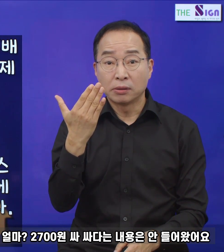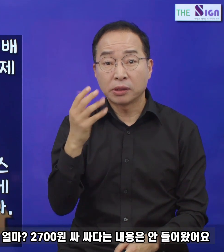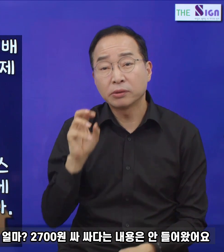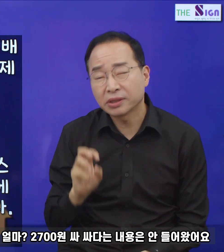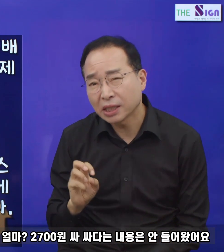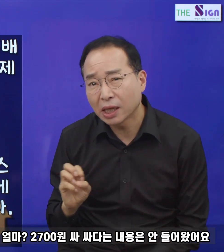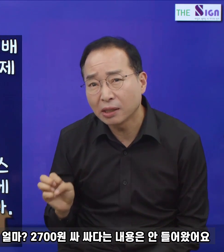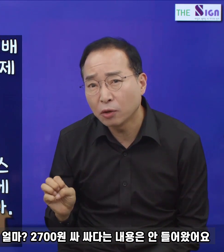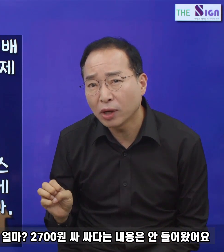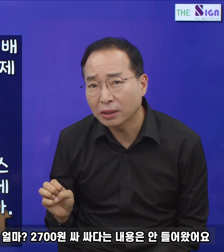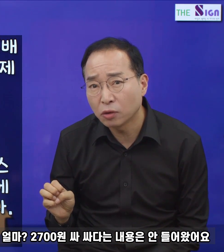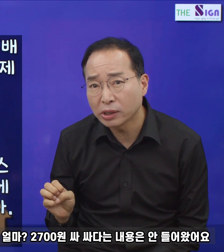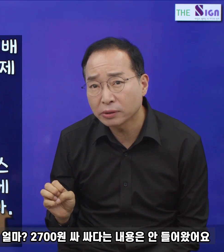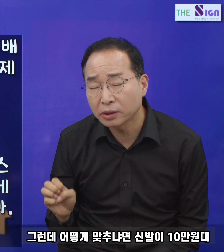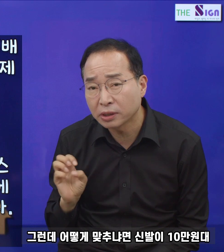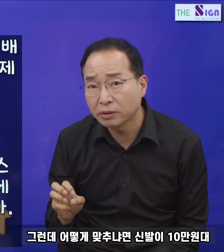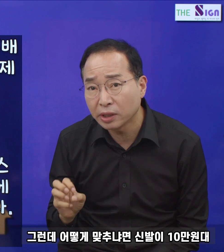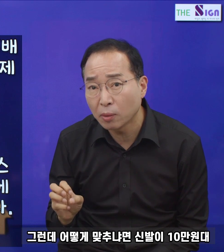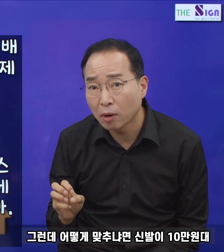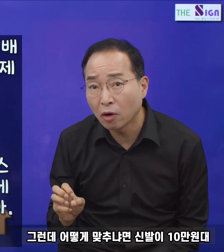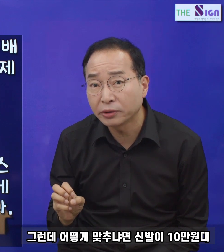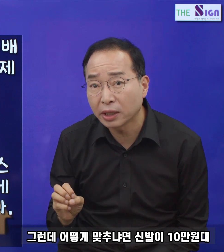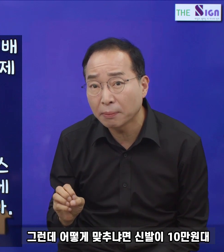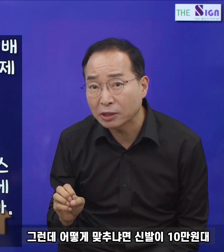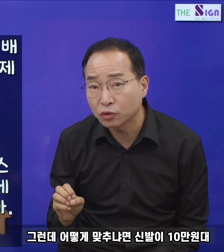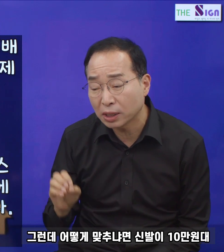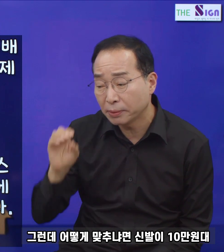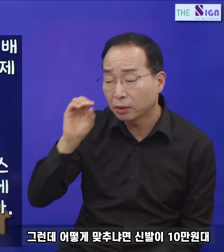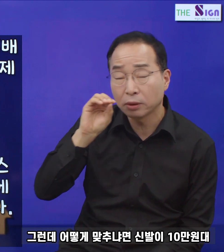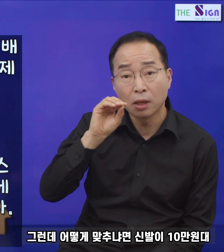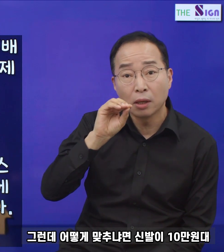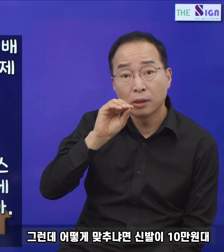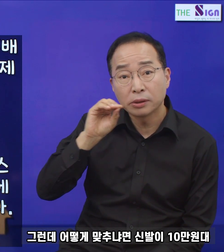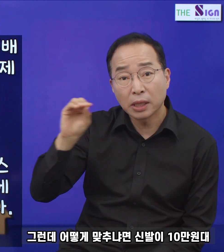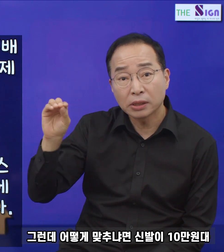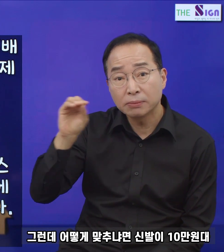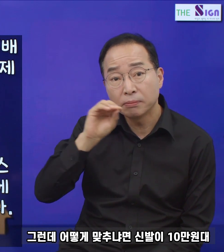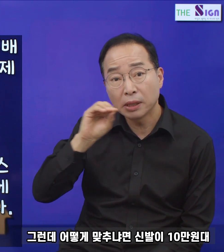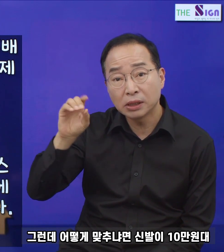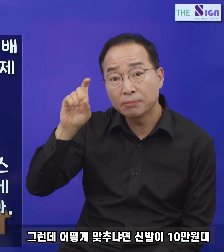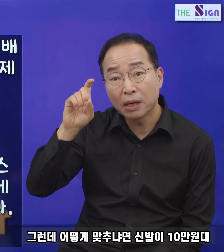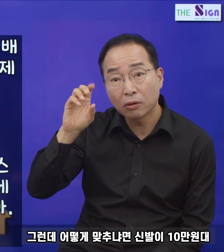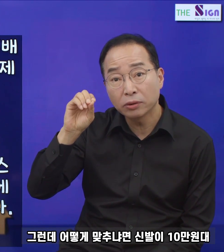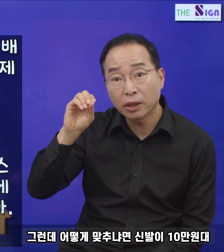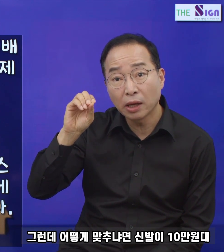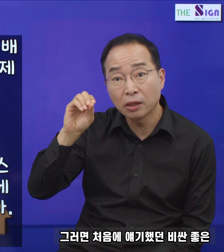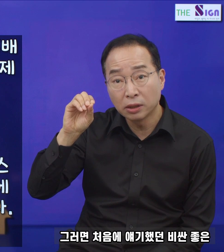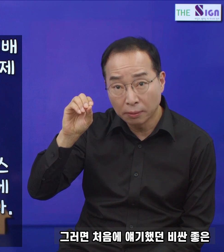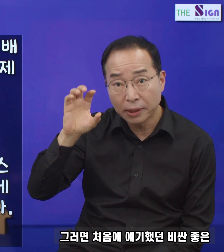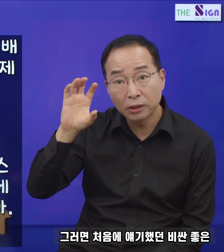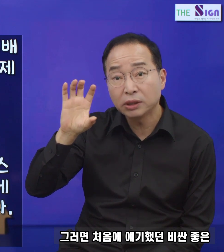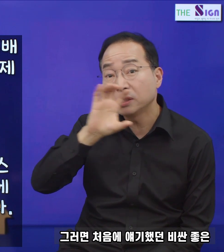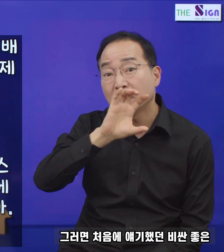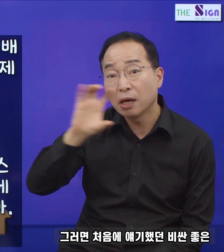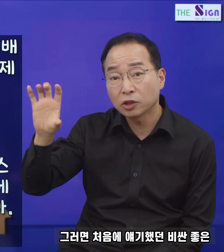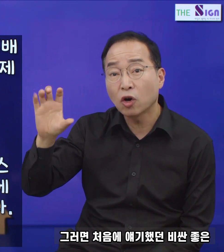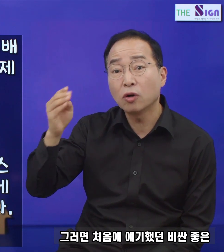자, 싸다는 내용은 안 들어왔어요. 그런데 어떻게 맞추냐면, 자, 신발이 10만원대 그러면은 이게